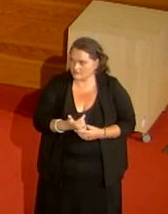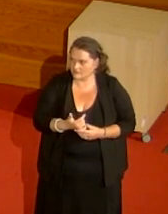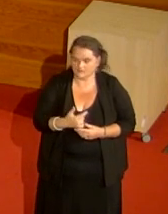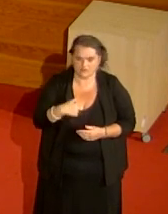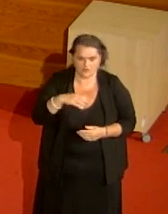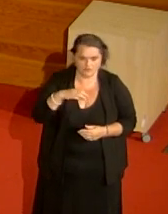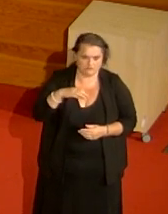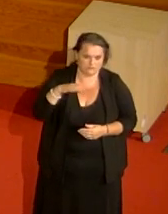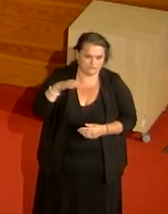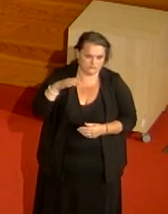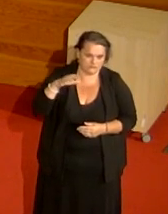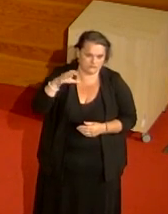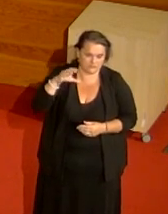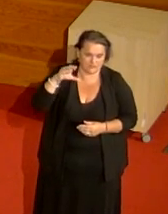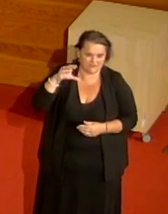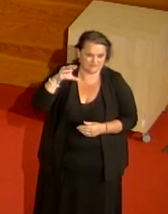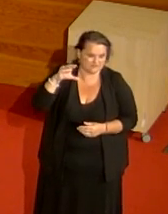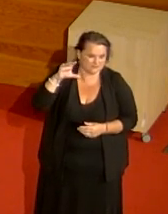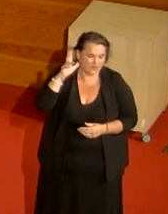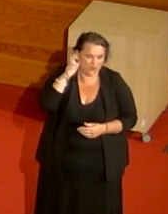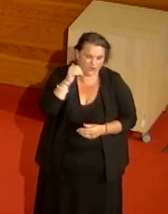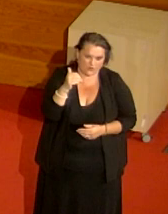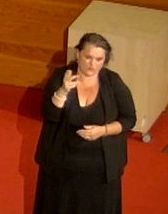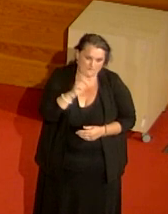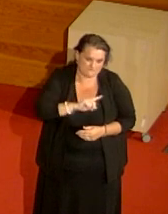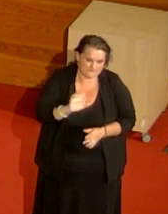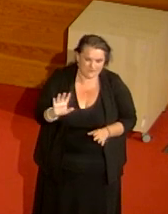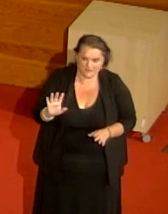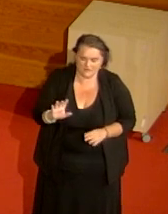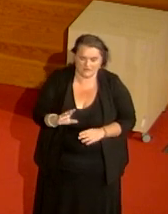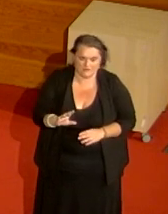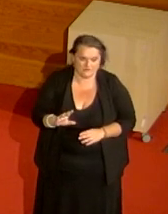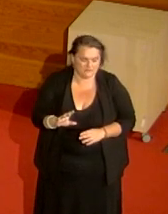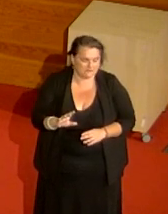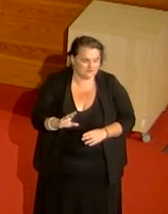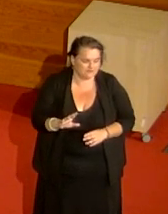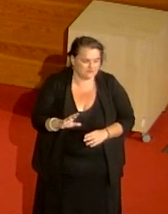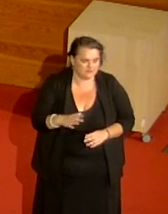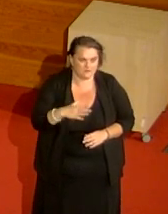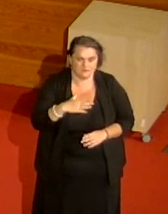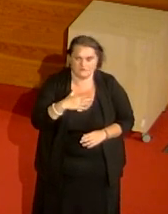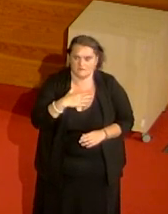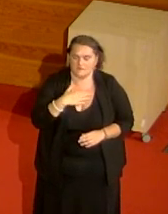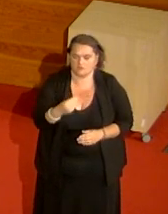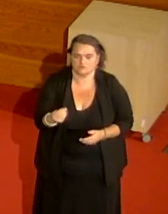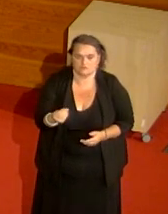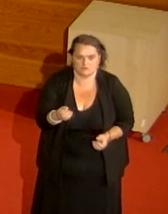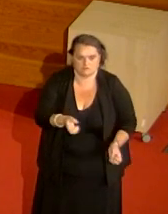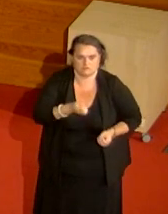mal que escucho bastante mal eh Me gusta me gusta porque porque es un punto de